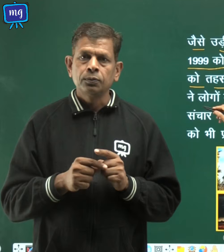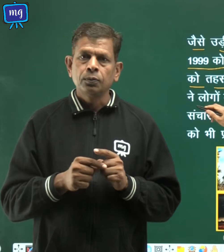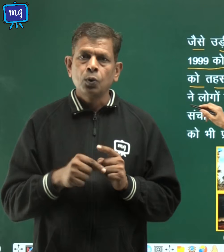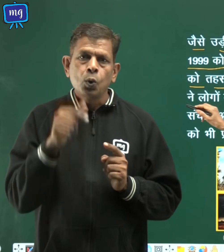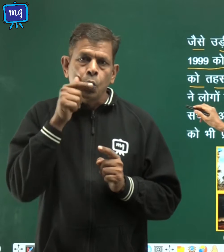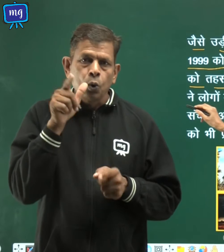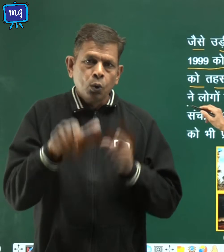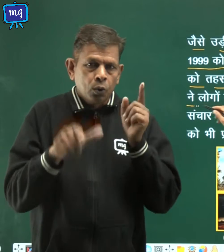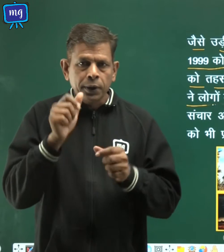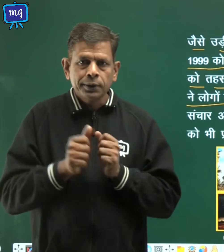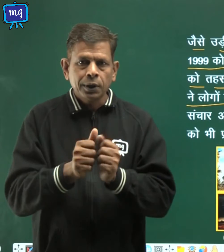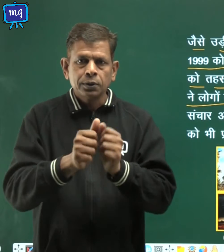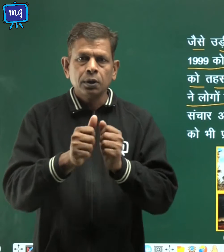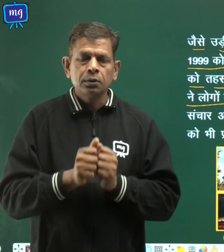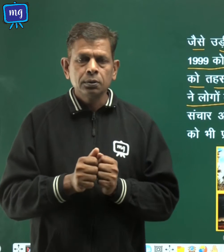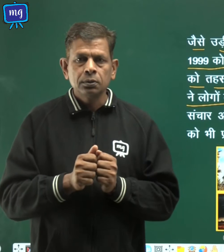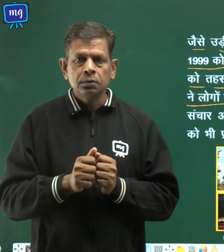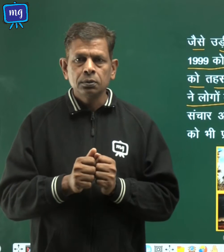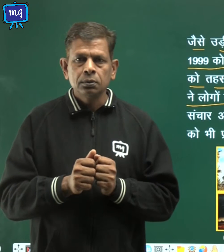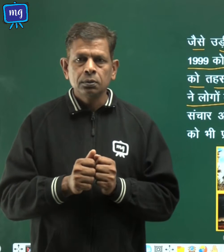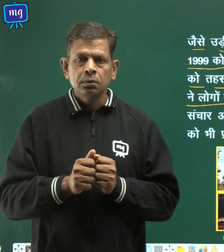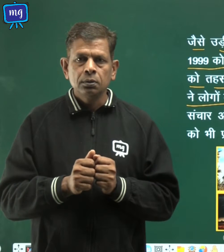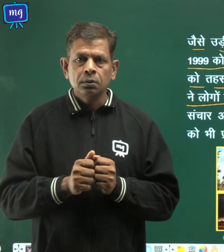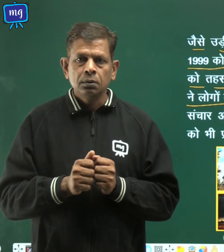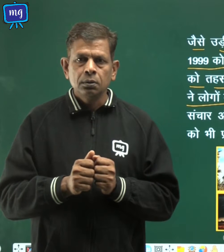लोगों के साथ साथ